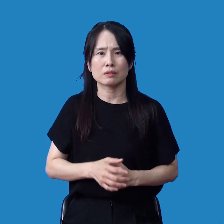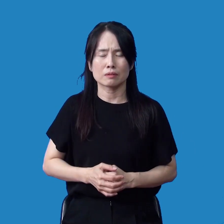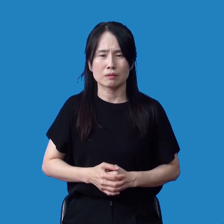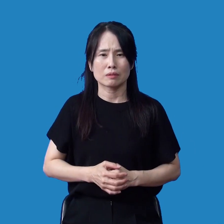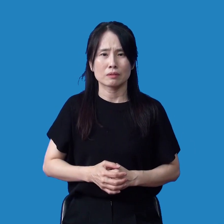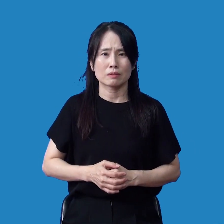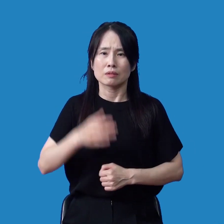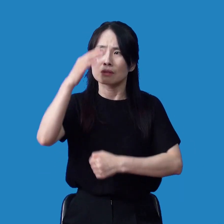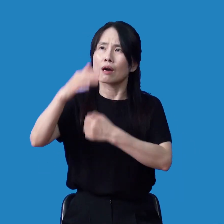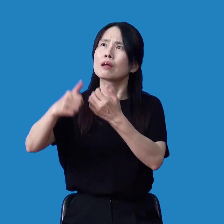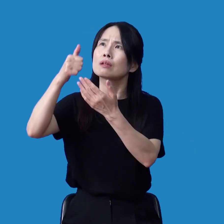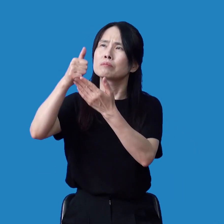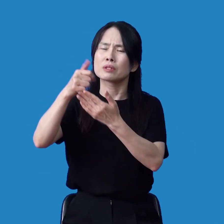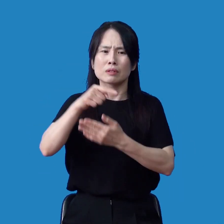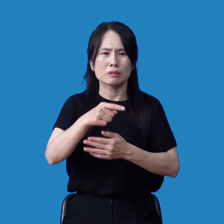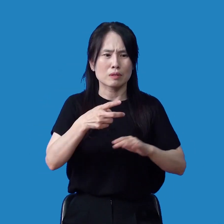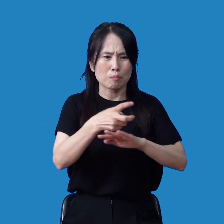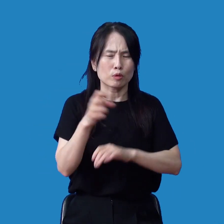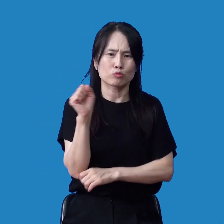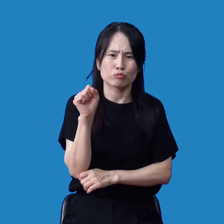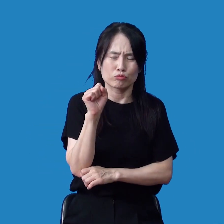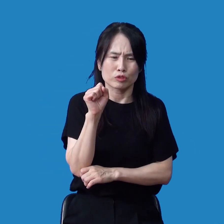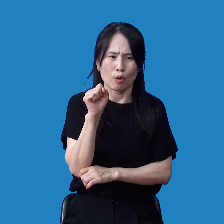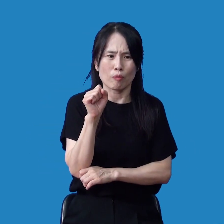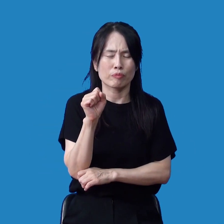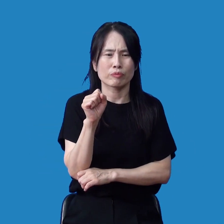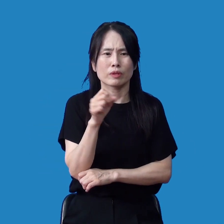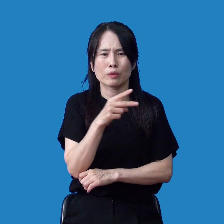예배를 얼마나 기쁘게 받으시겠습니까?